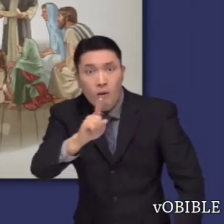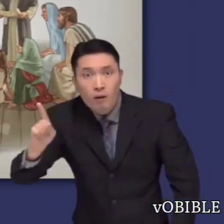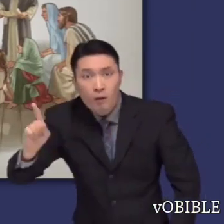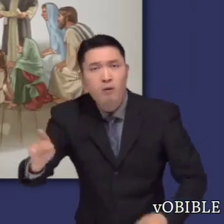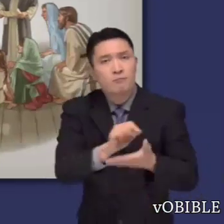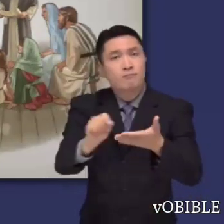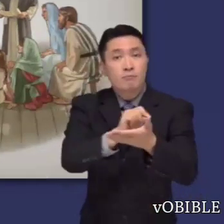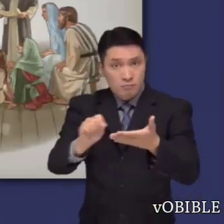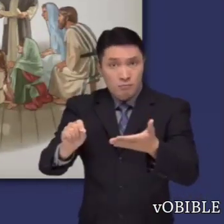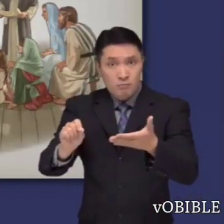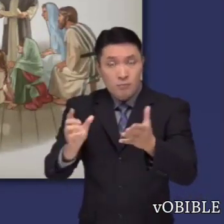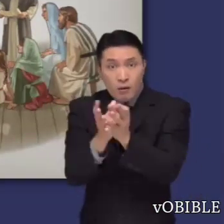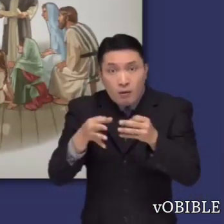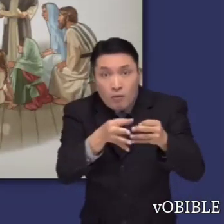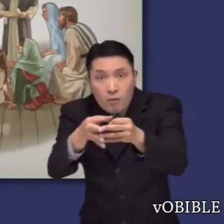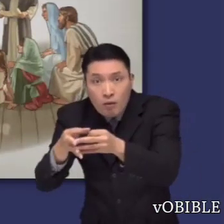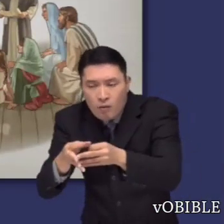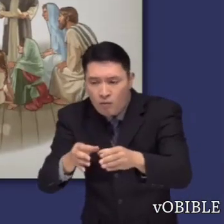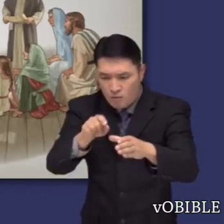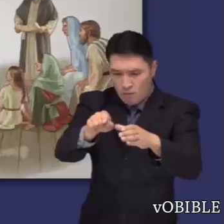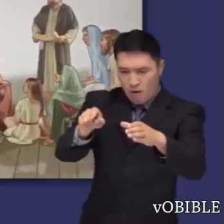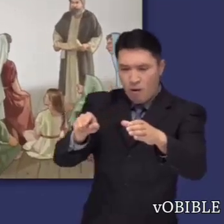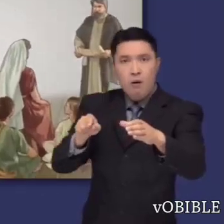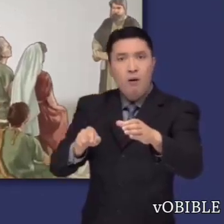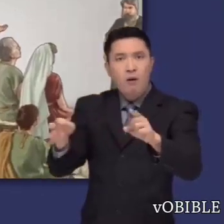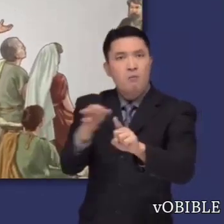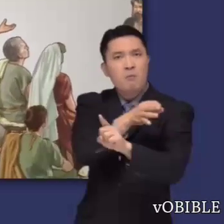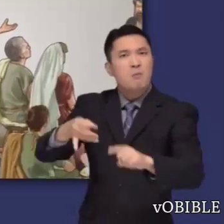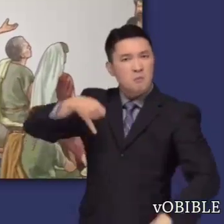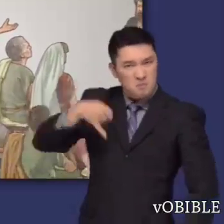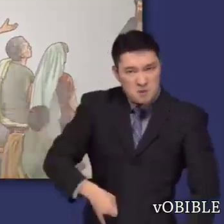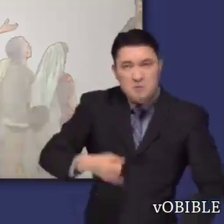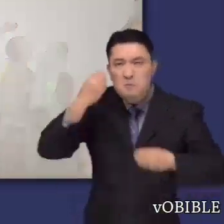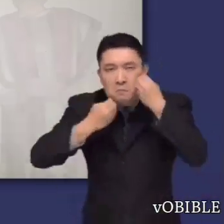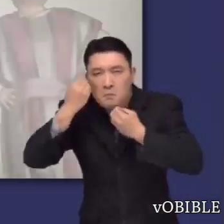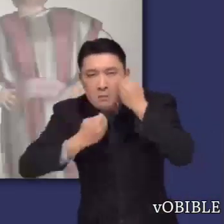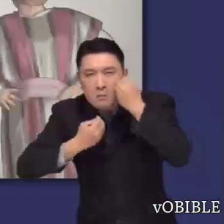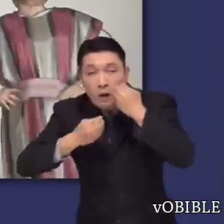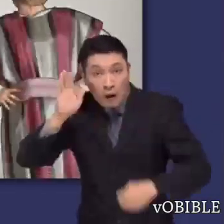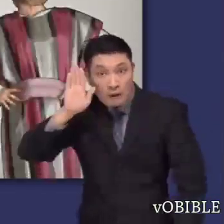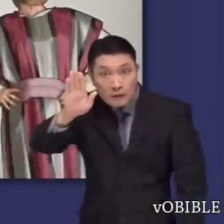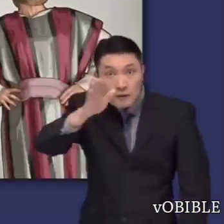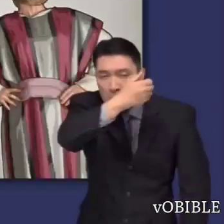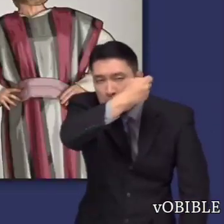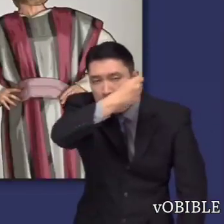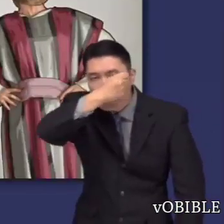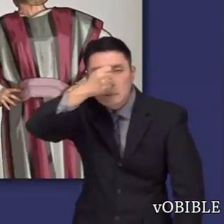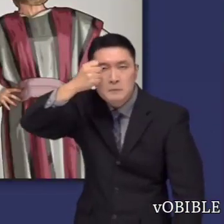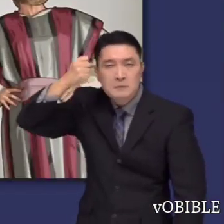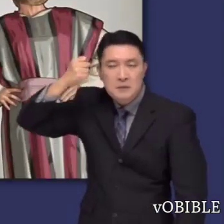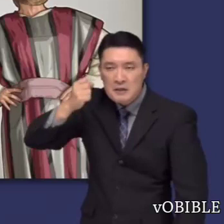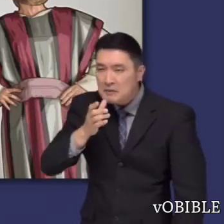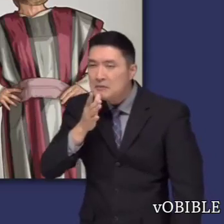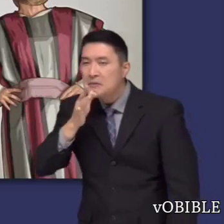那些事包括大规模的叛道以及不法的人显露出来。不法的人就是指叛道的